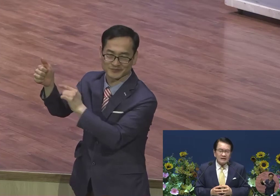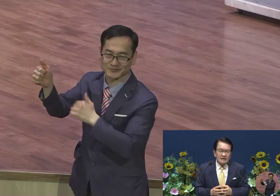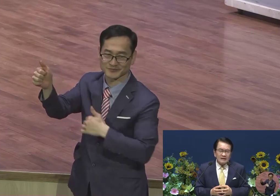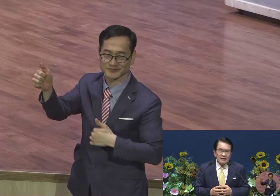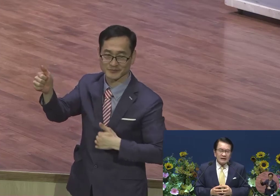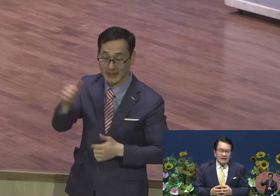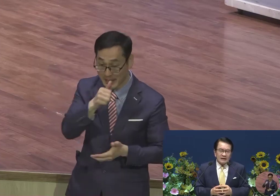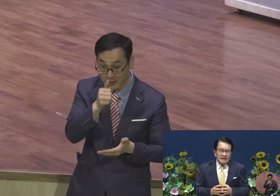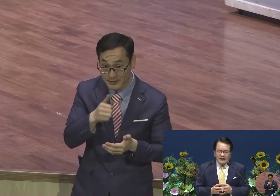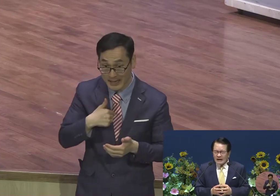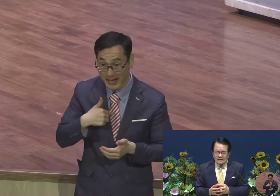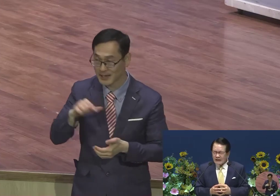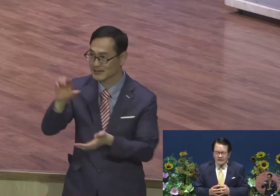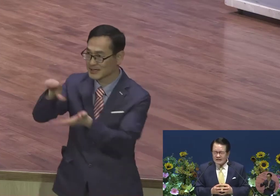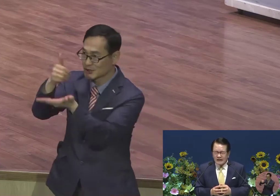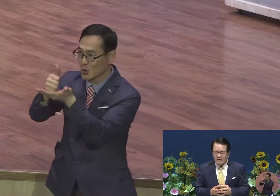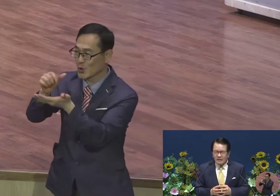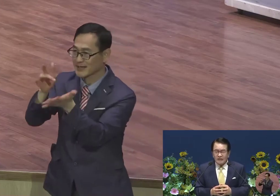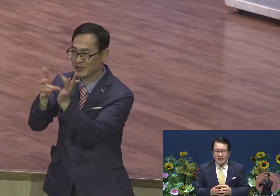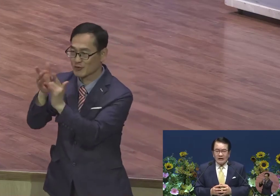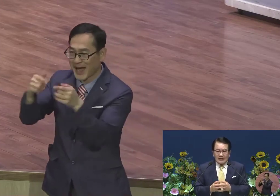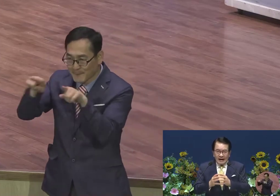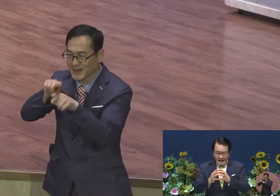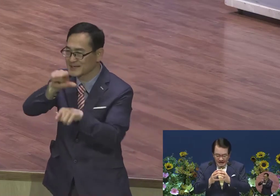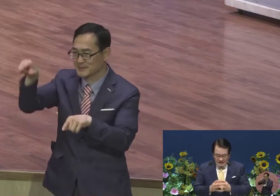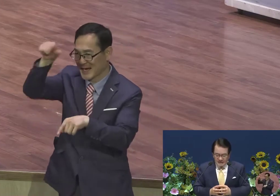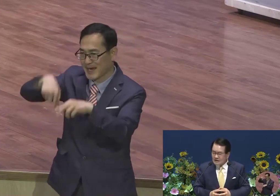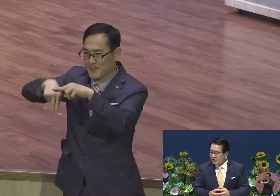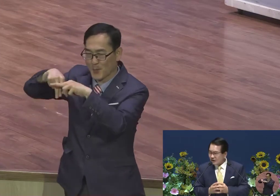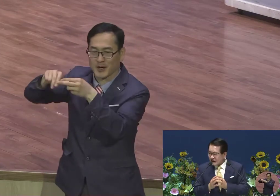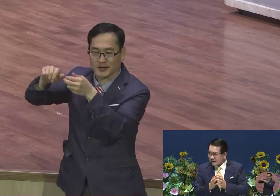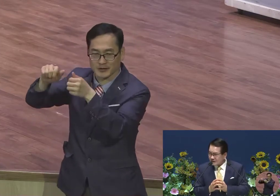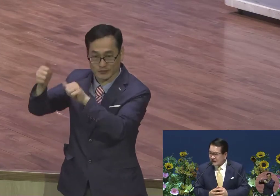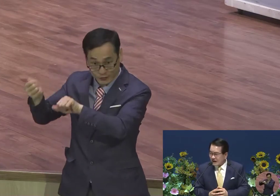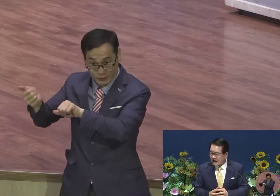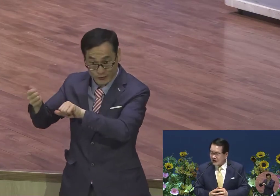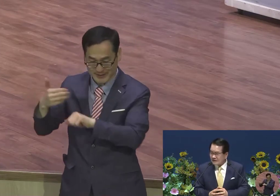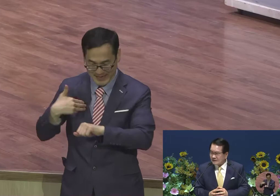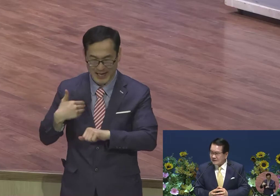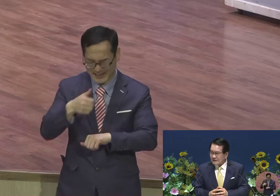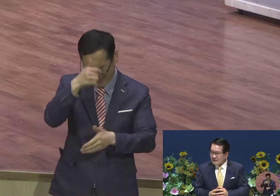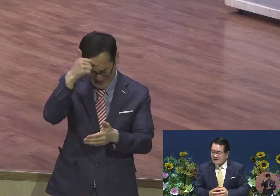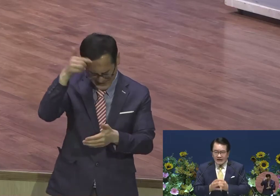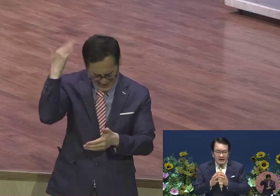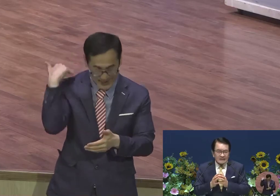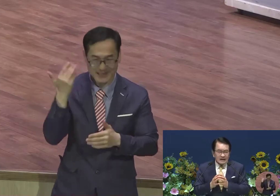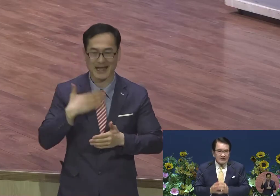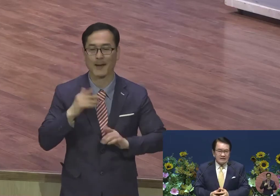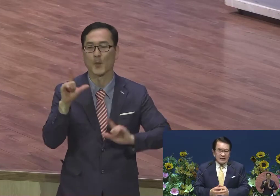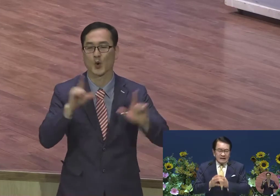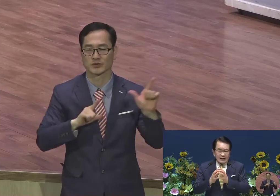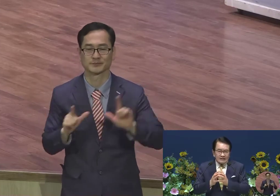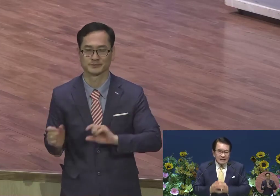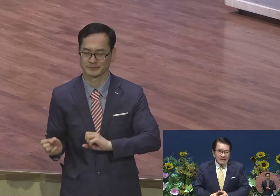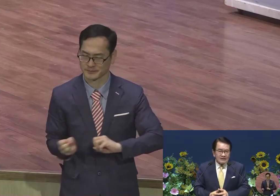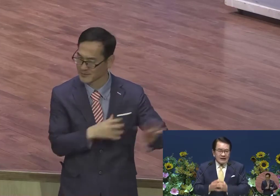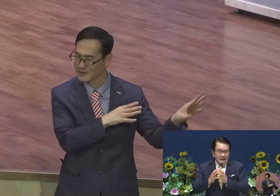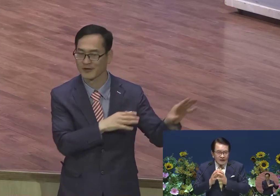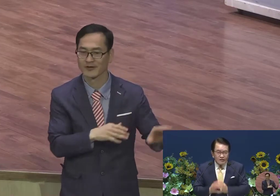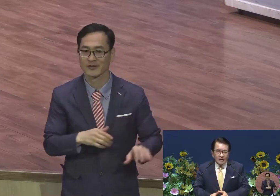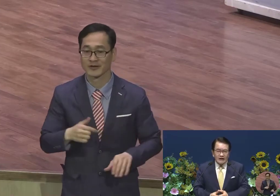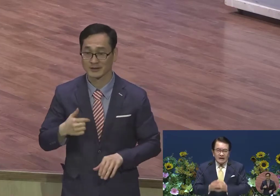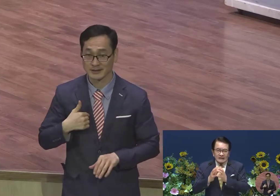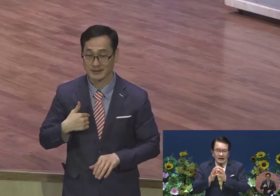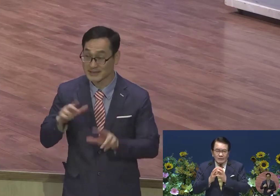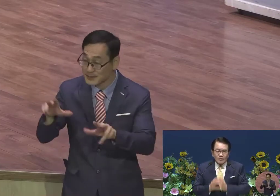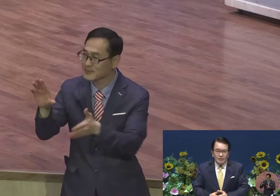박힌다니 이제 내가 산 것이 아니오 내 안에 계신 그리스도가 사는 것이라 이제 내가 사는 것은 나를 사랑하사